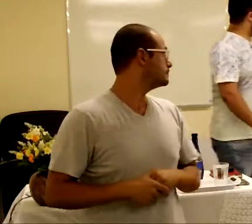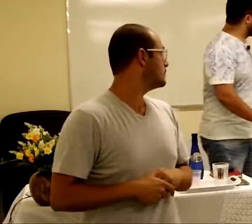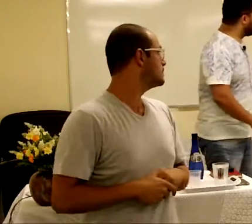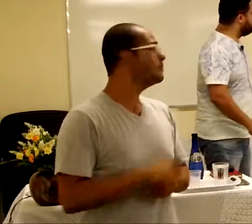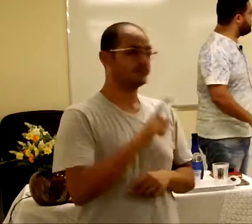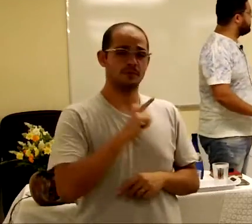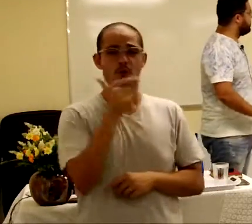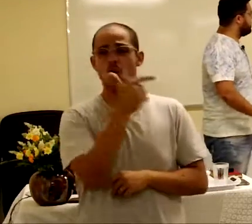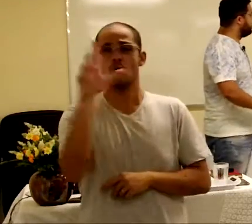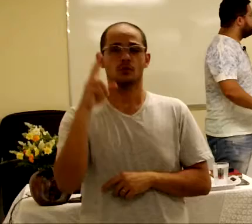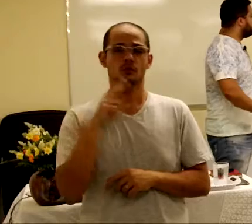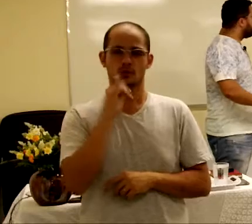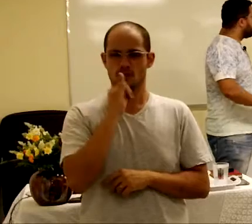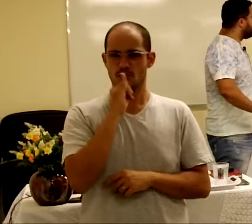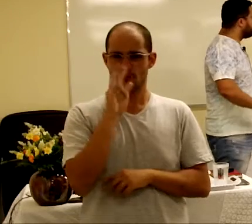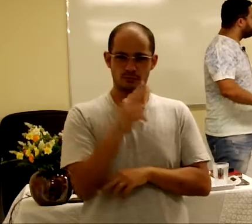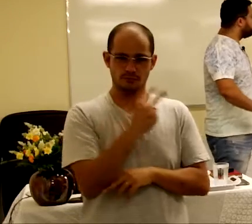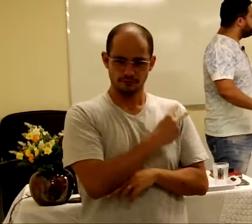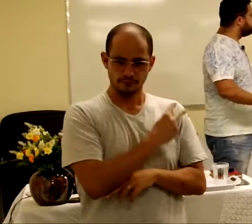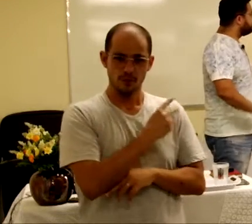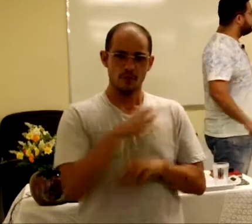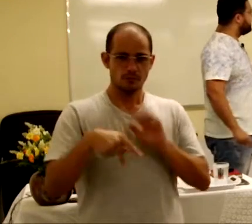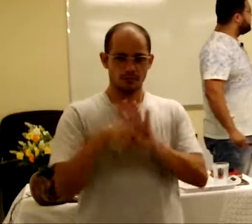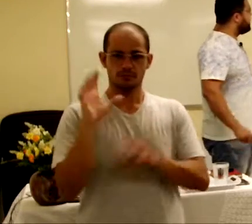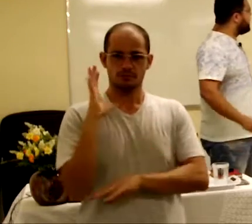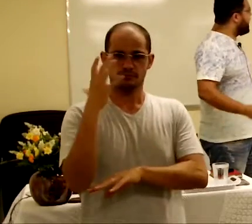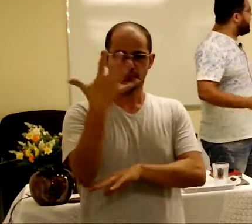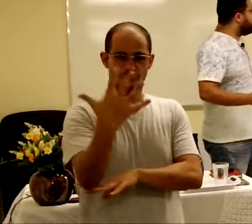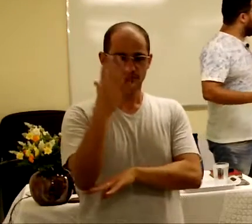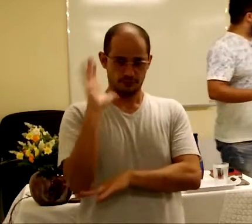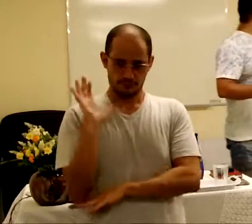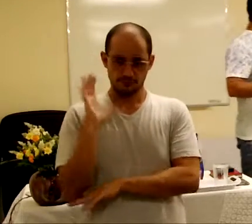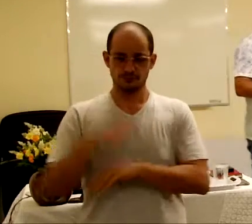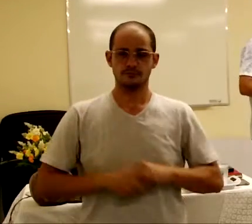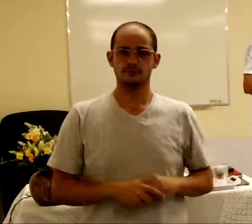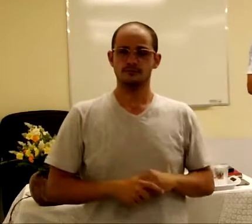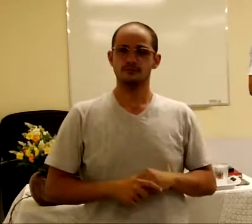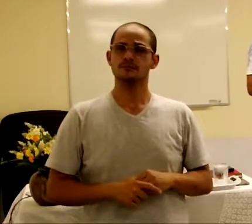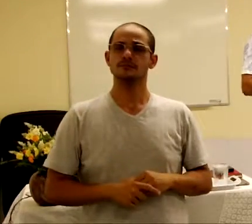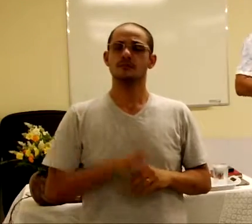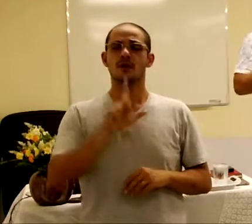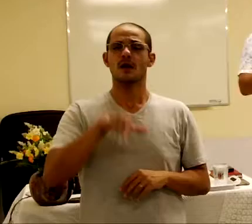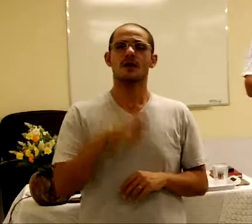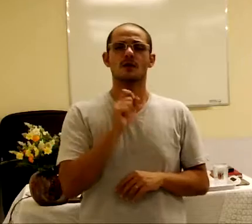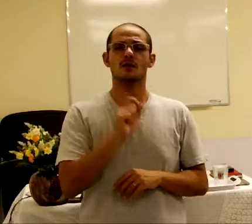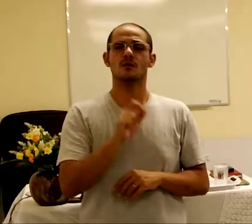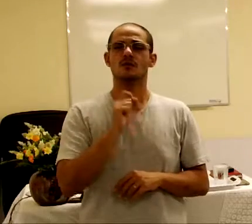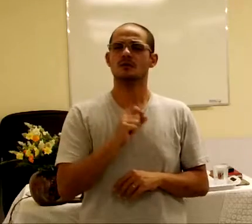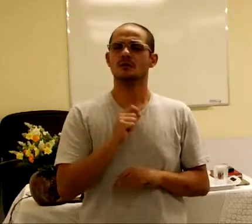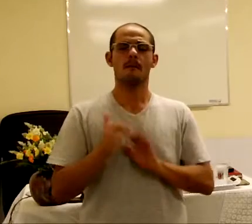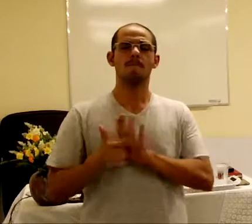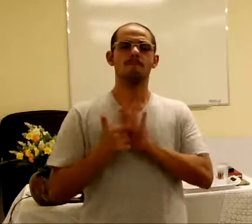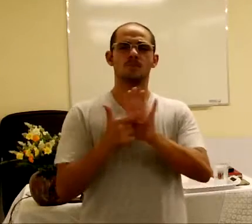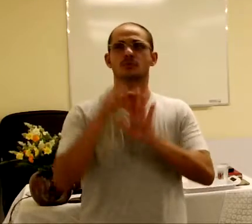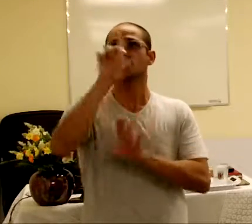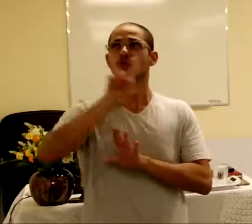um outro exemplo, né, de um fenômeno da natureza que é considerado por muitos como uma expressão da força